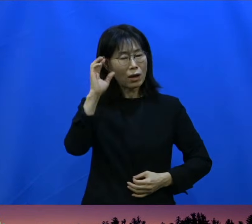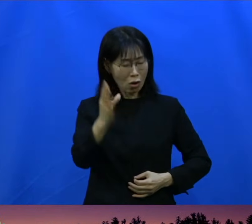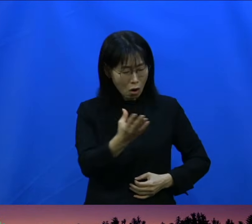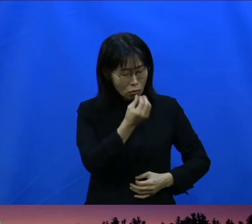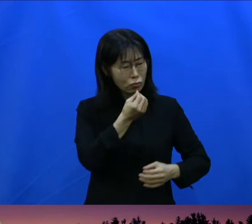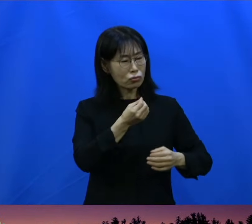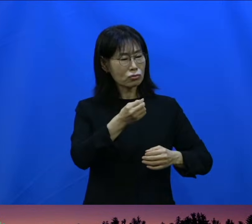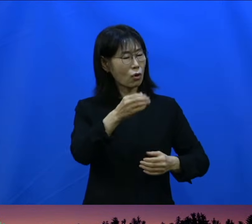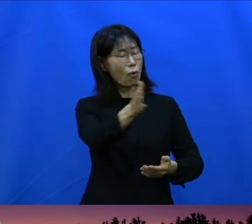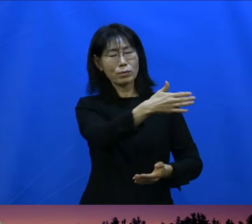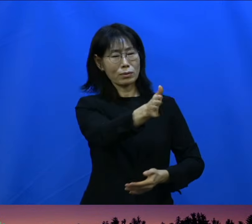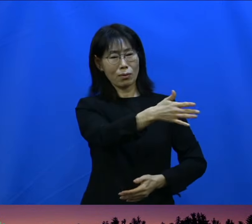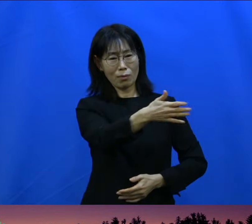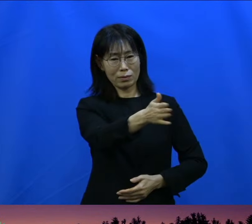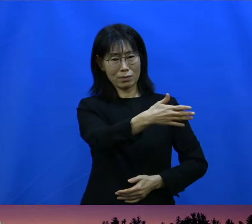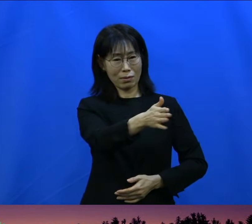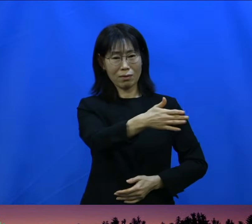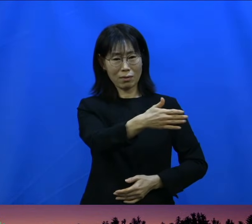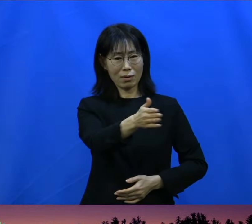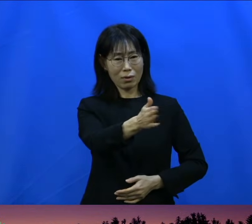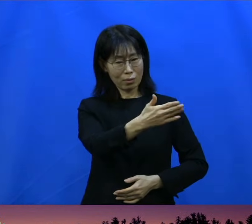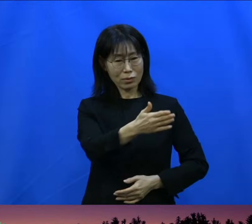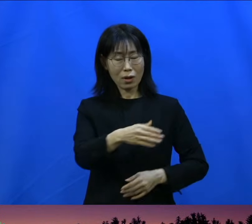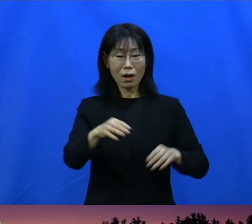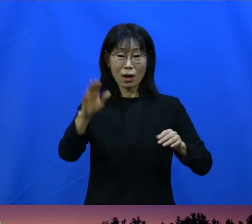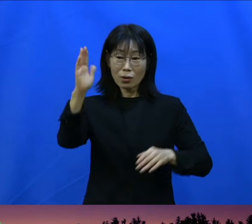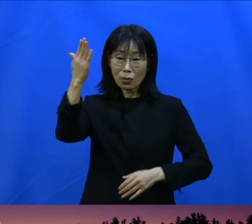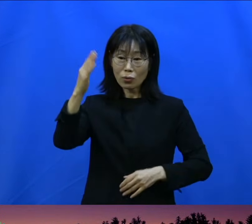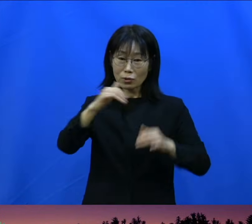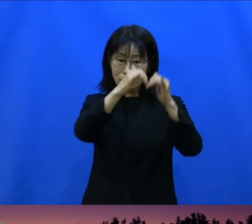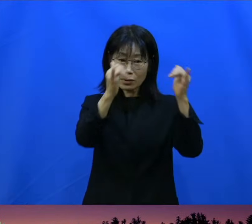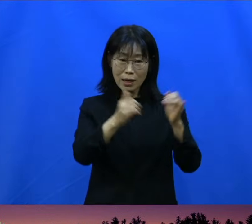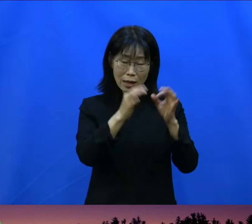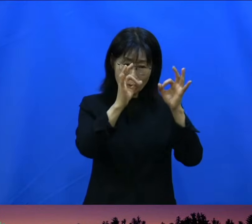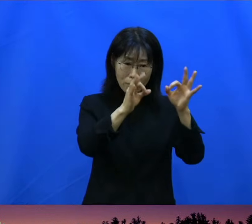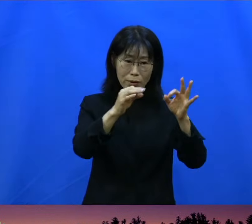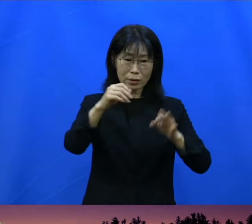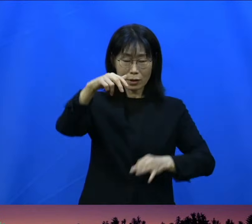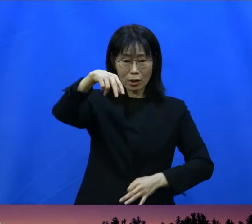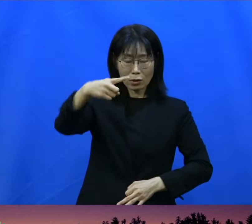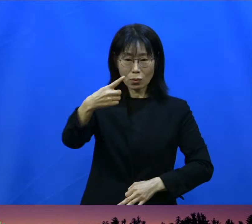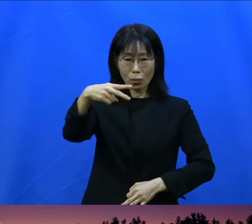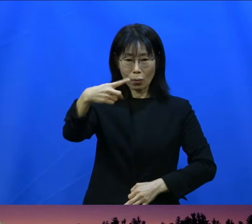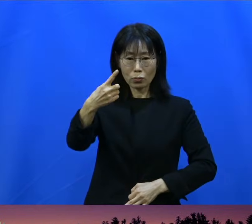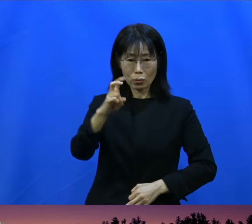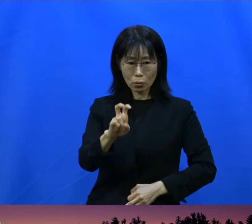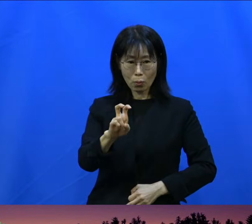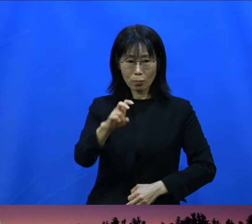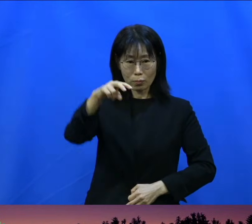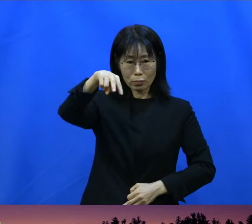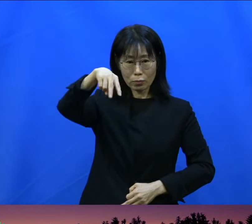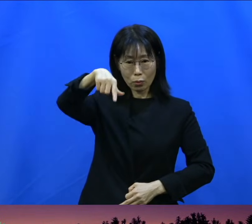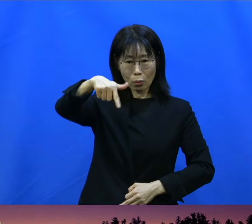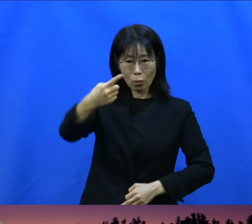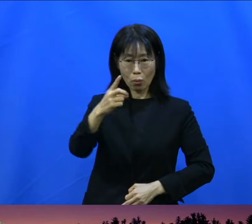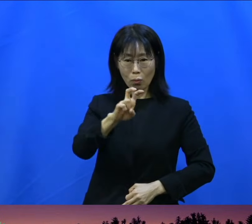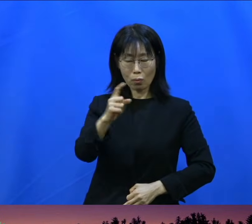여러분, 오늘도 마찬가지입니다. 여러분, 소돔과 고모라보다 낫지 않습니다.